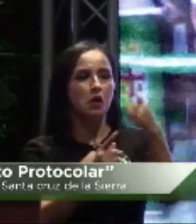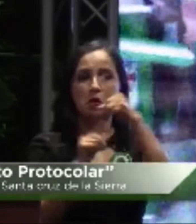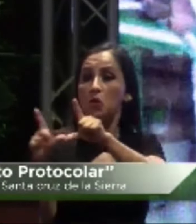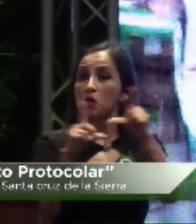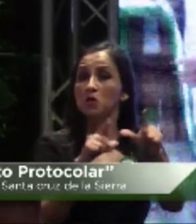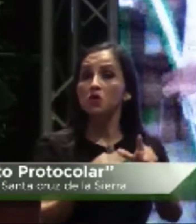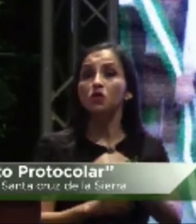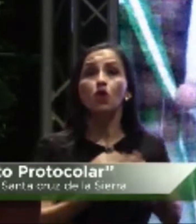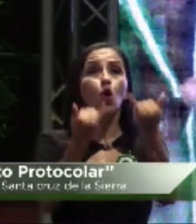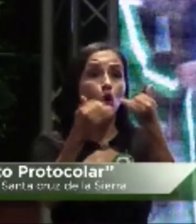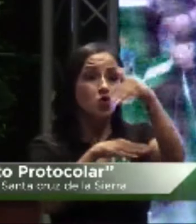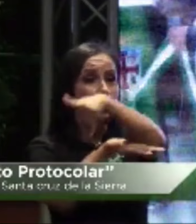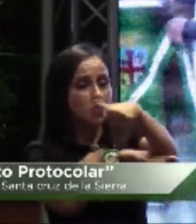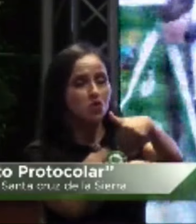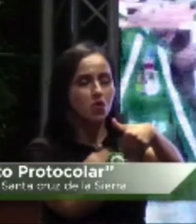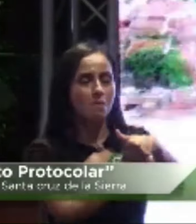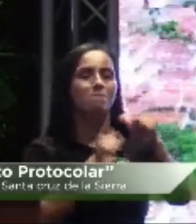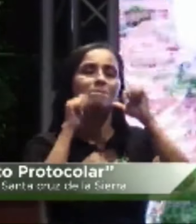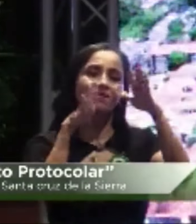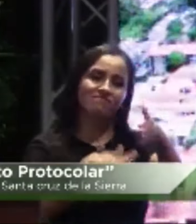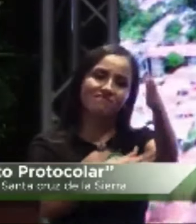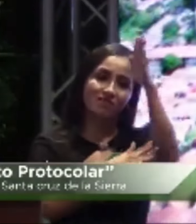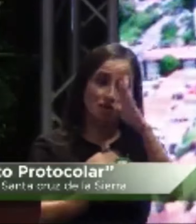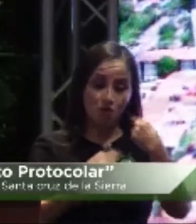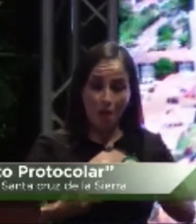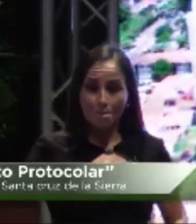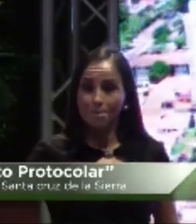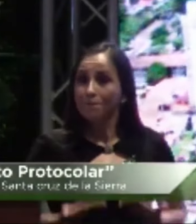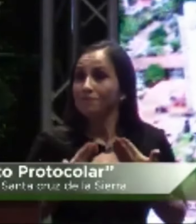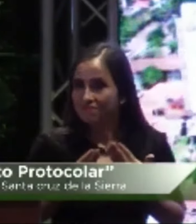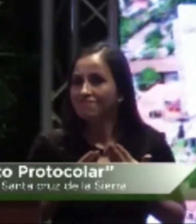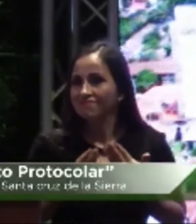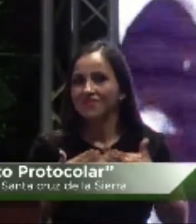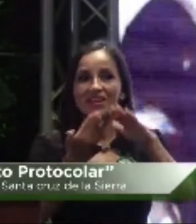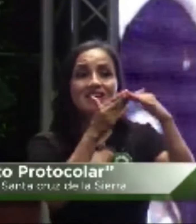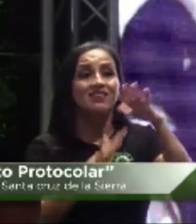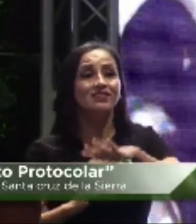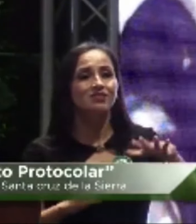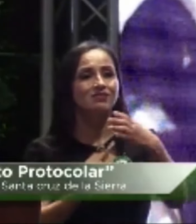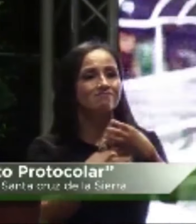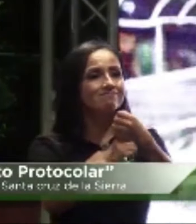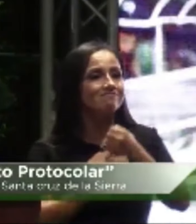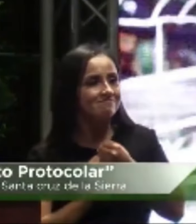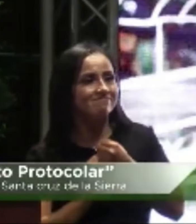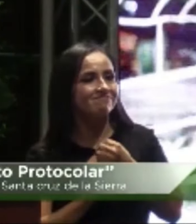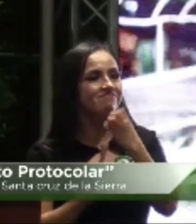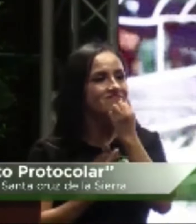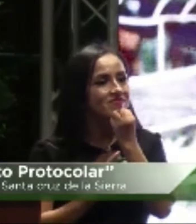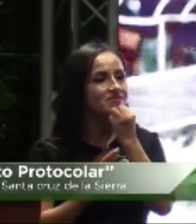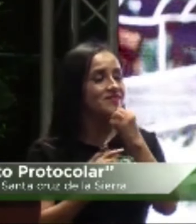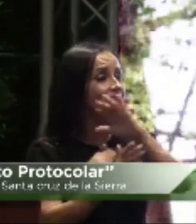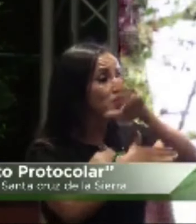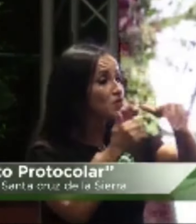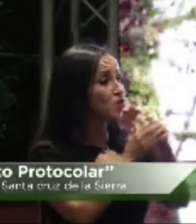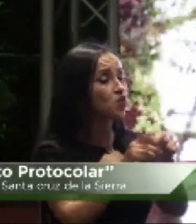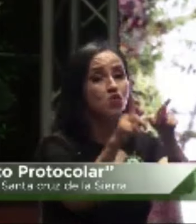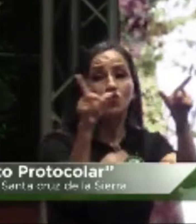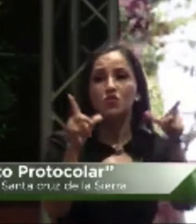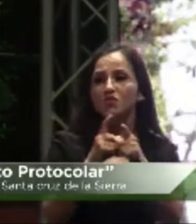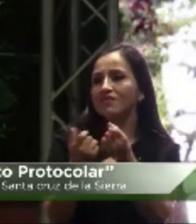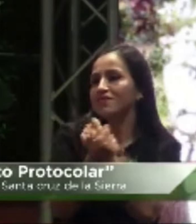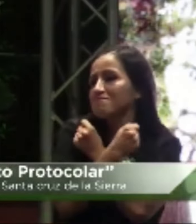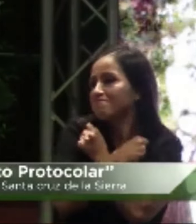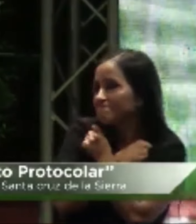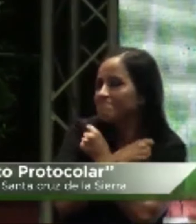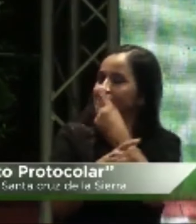Dios bendiga esta noche hermosa en que estamos vivos, esta ciudad que nos cobija a todos, lugar de nuestros amores